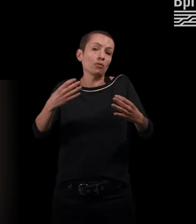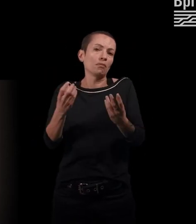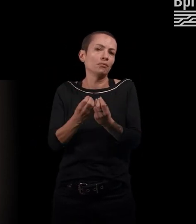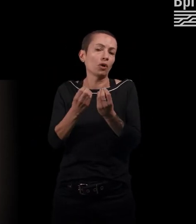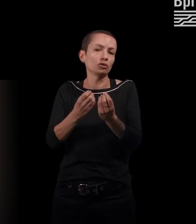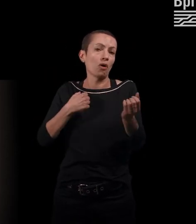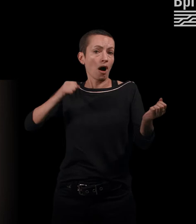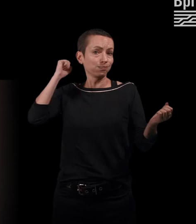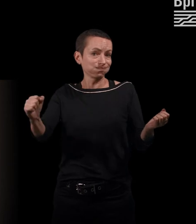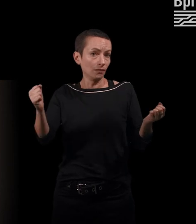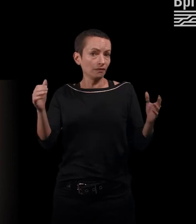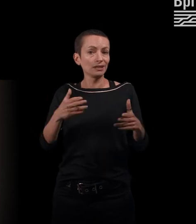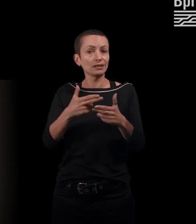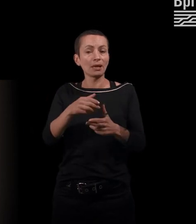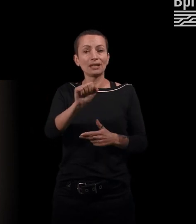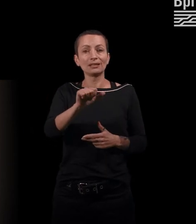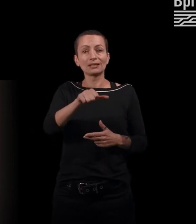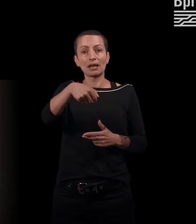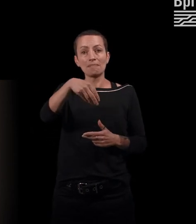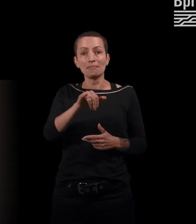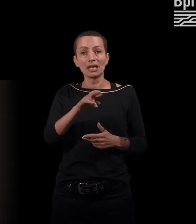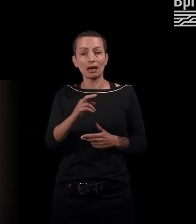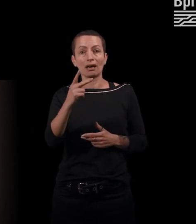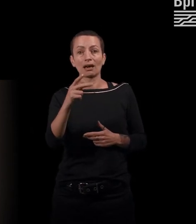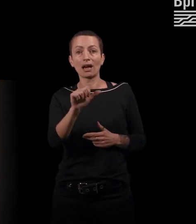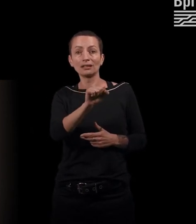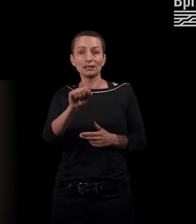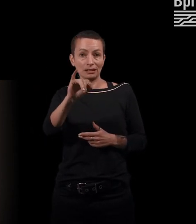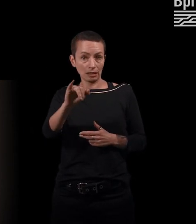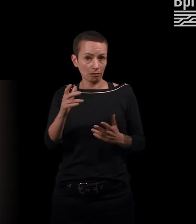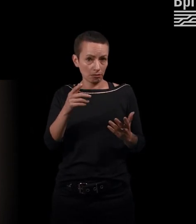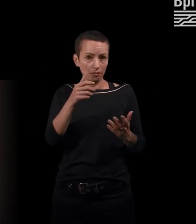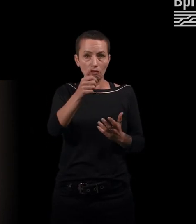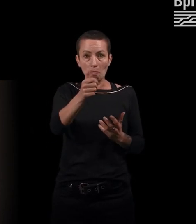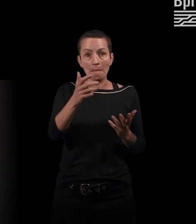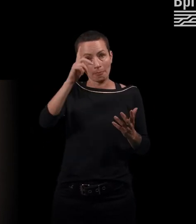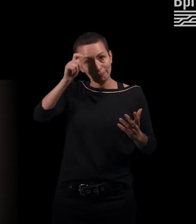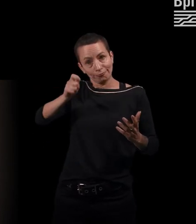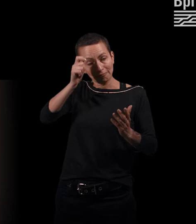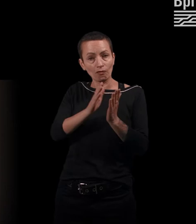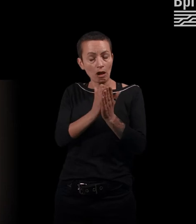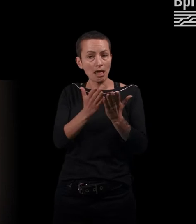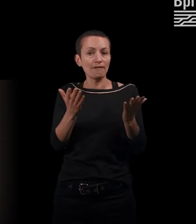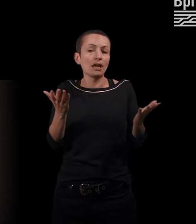malheureusement assassiné, Samir Kassir. Clairement,